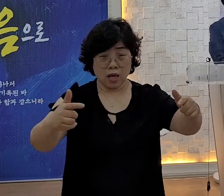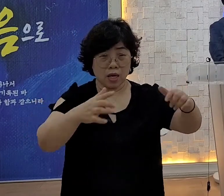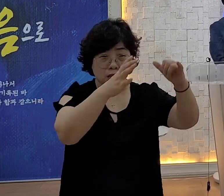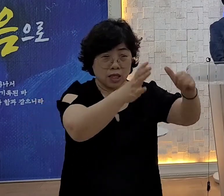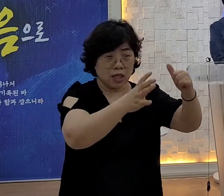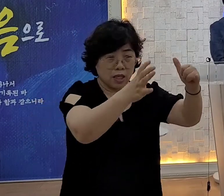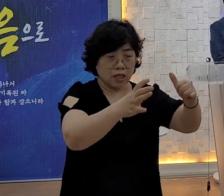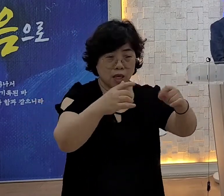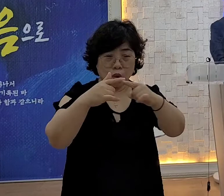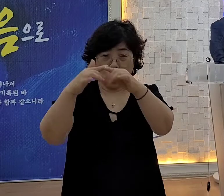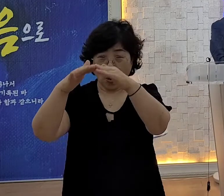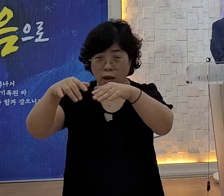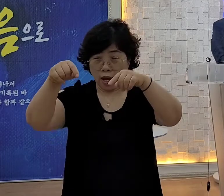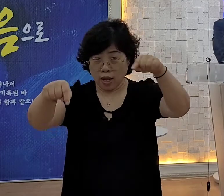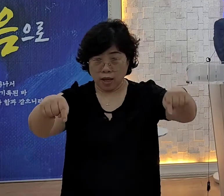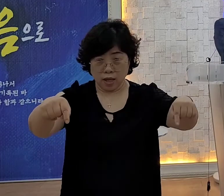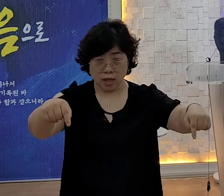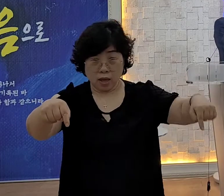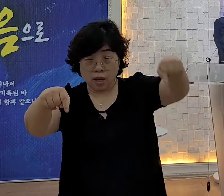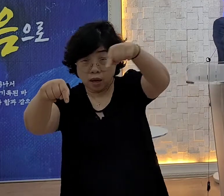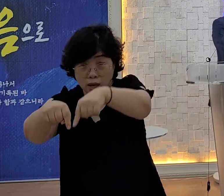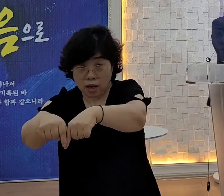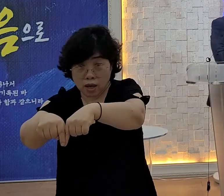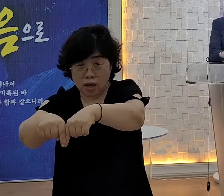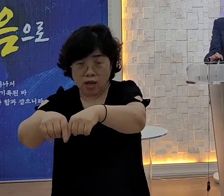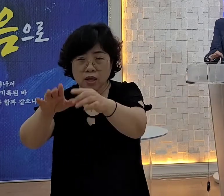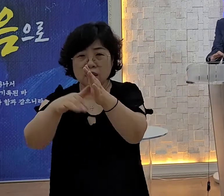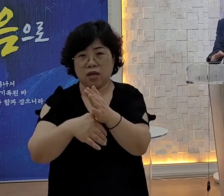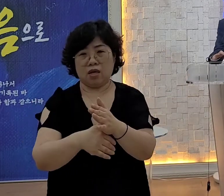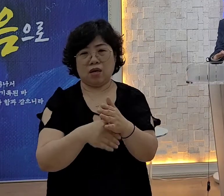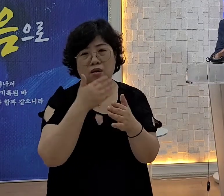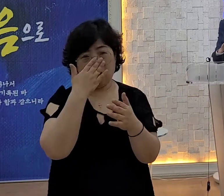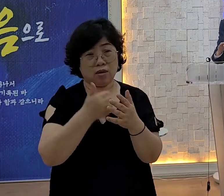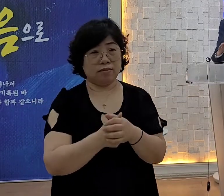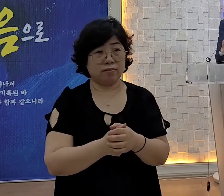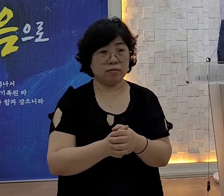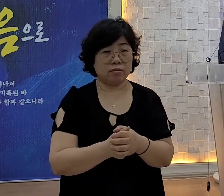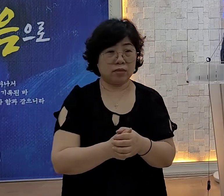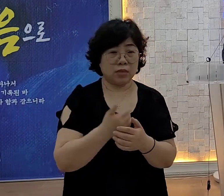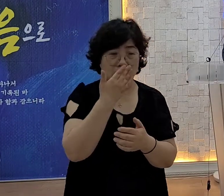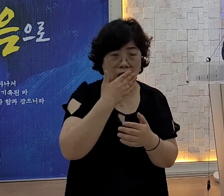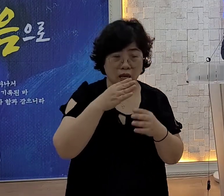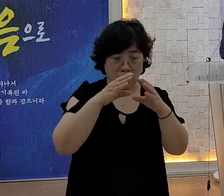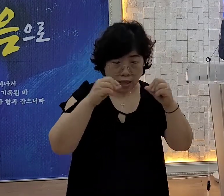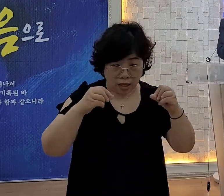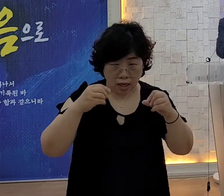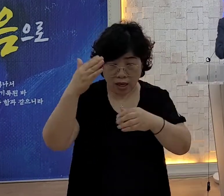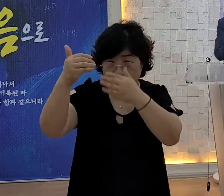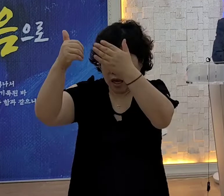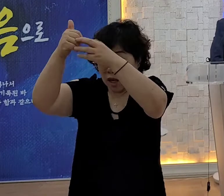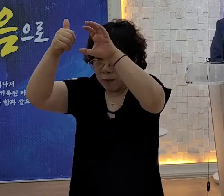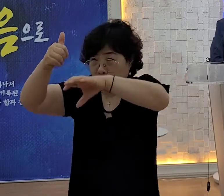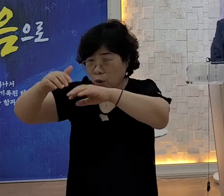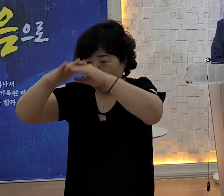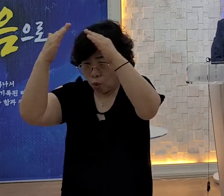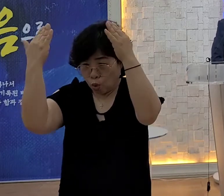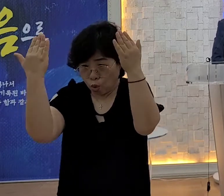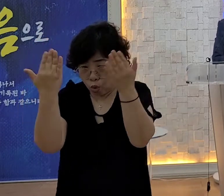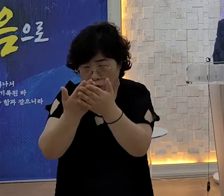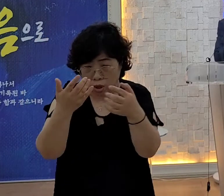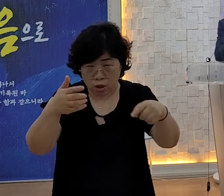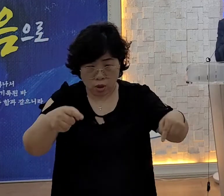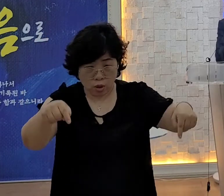세상에 살던 우리의 모든 것을 가나안 땅 하나님께로 온전히 나 자아를